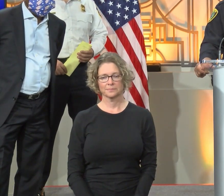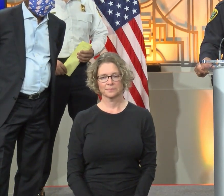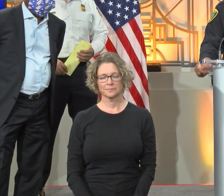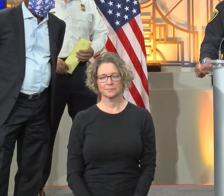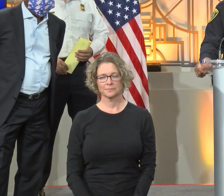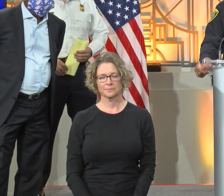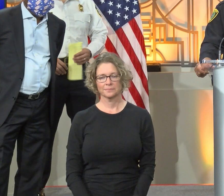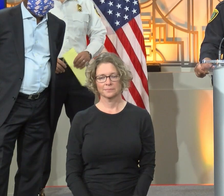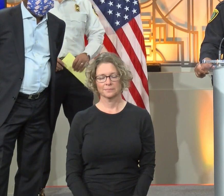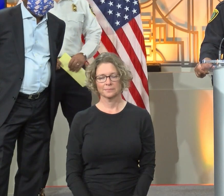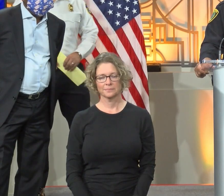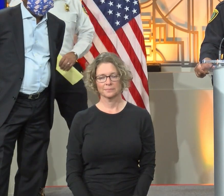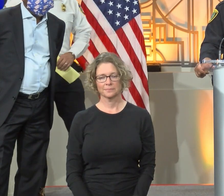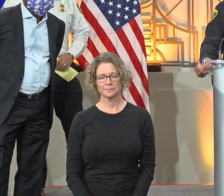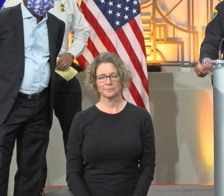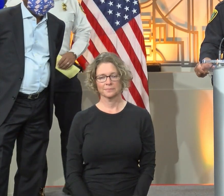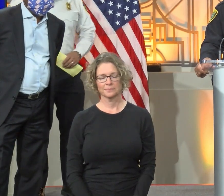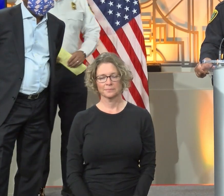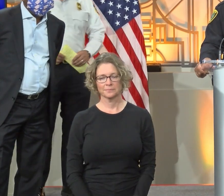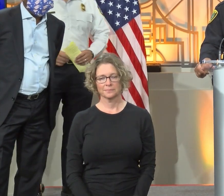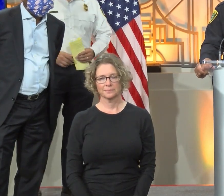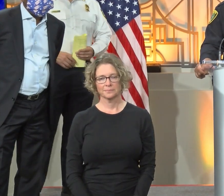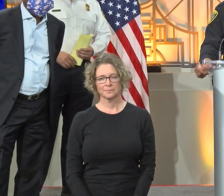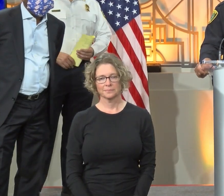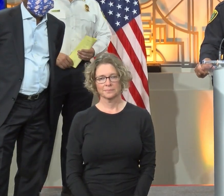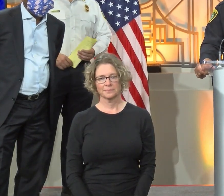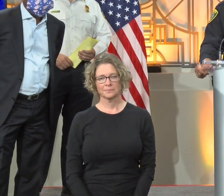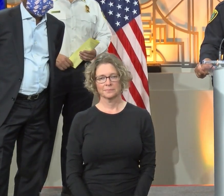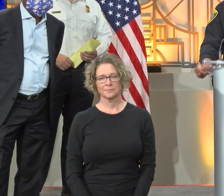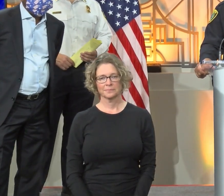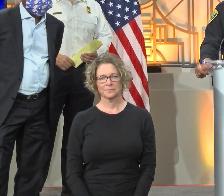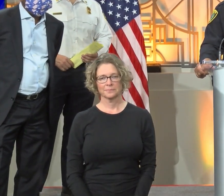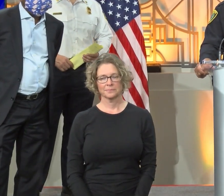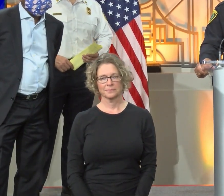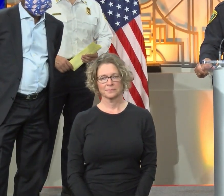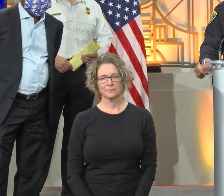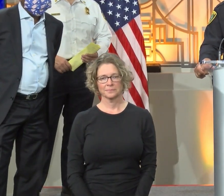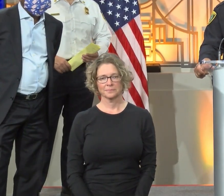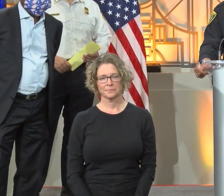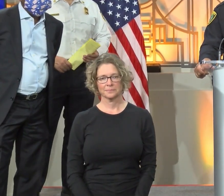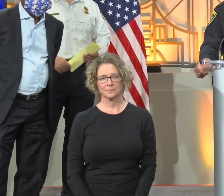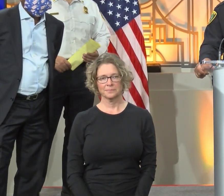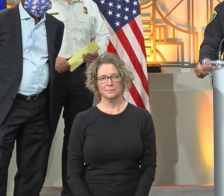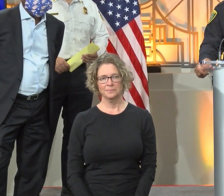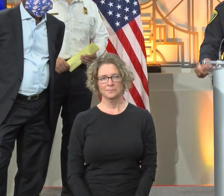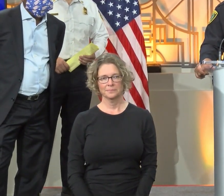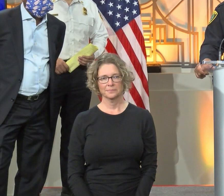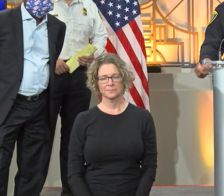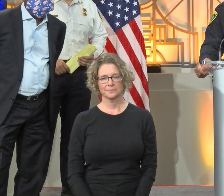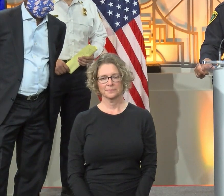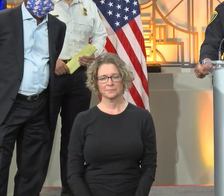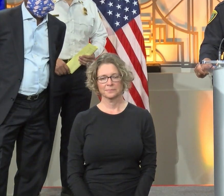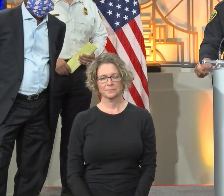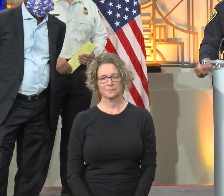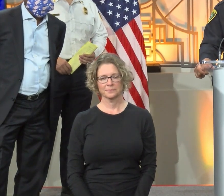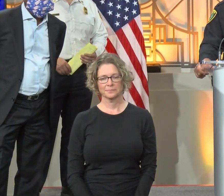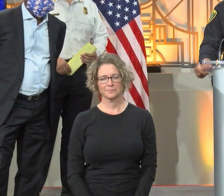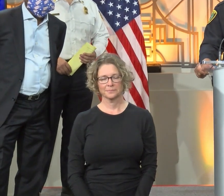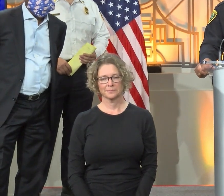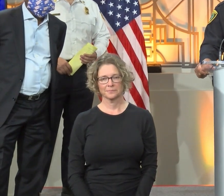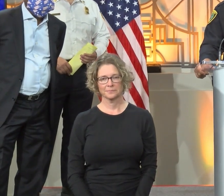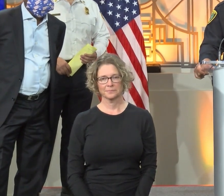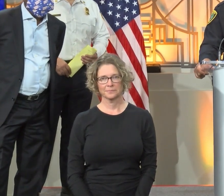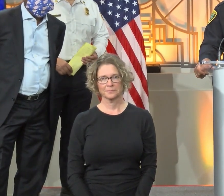poder proteger y rescatar a nuestra comunidad. Pero lo más importante es que sepan, que pongan atención a lo que está ocurriendo. Si hay cualquier,